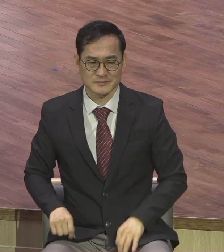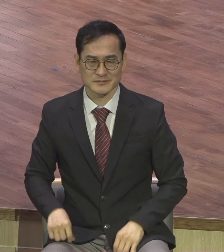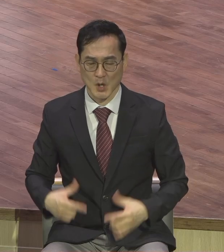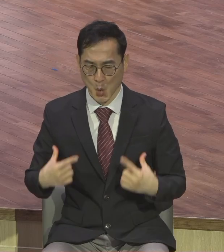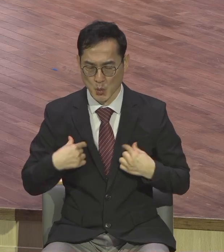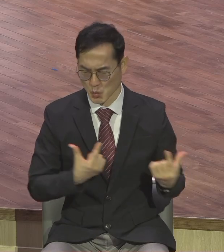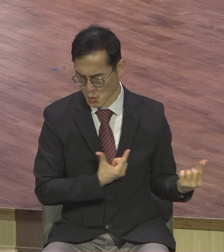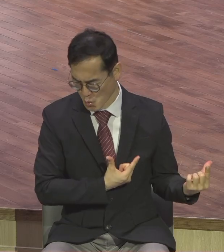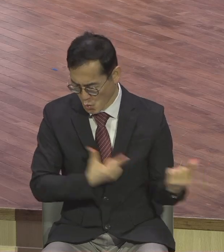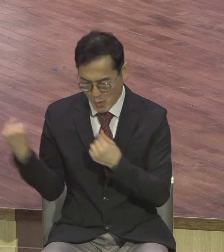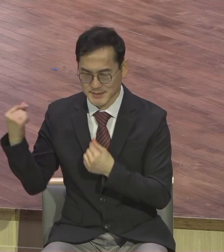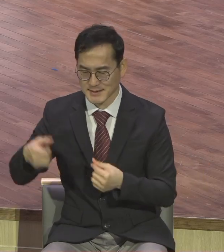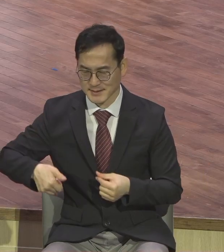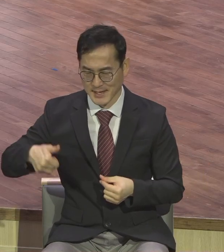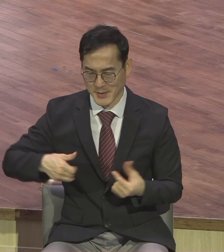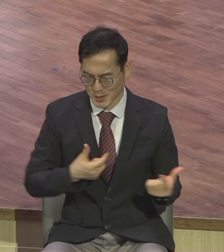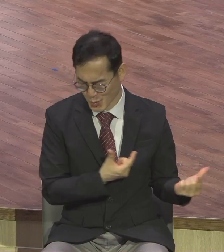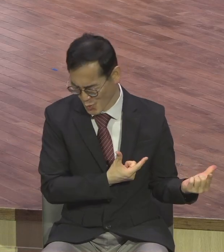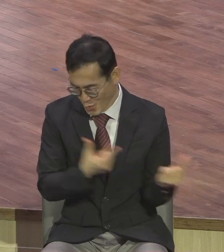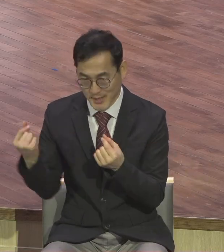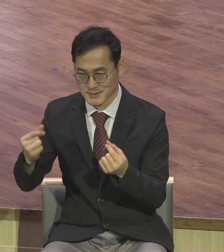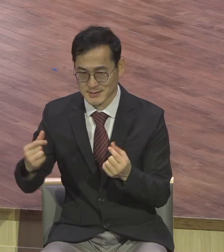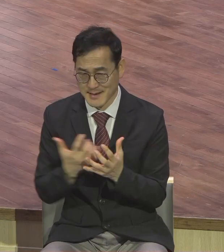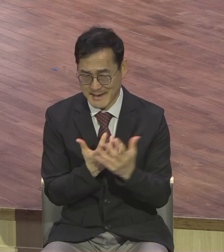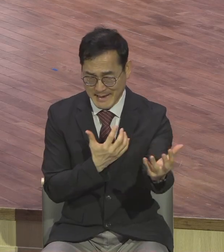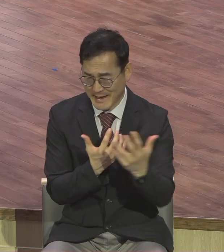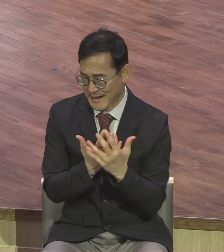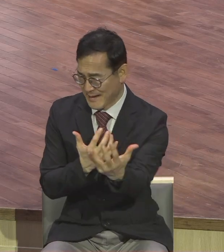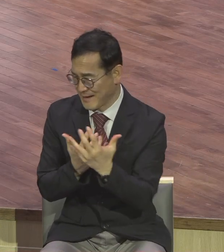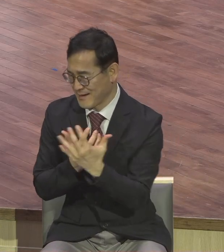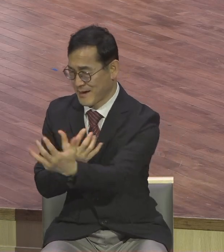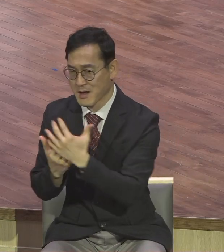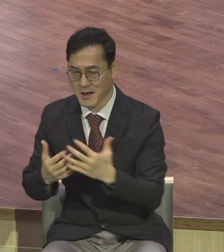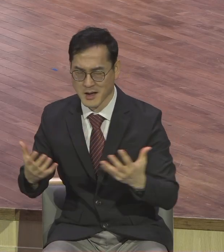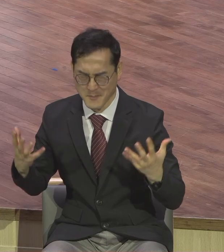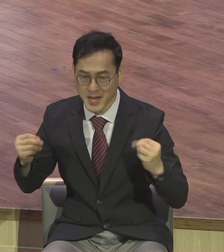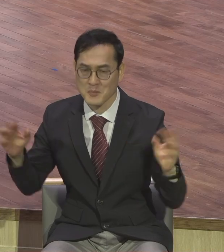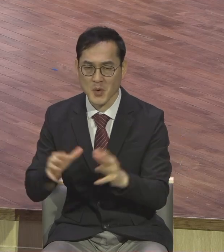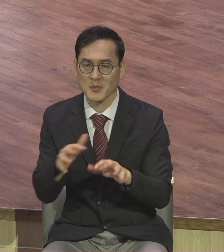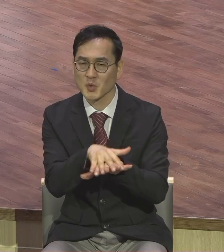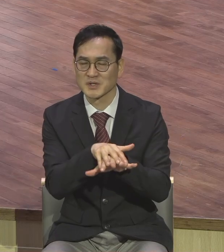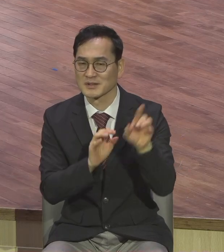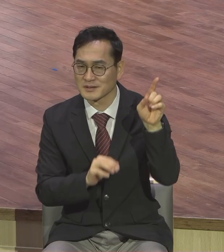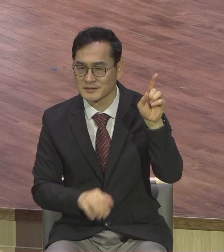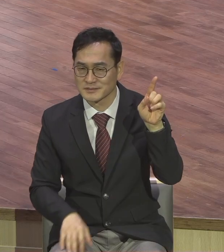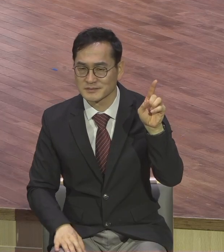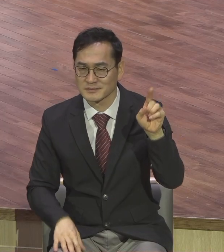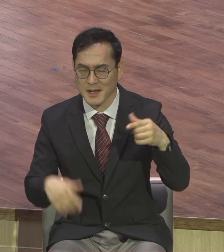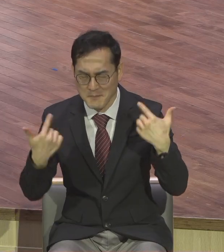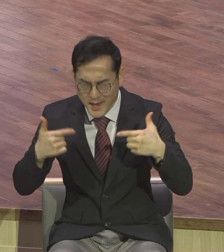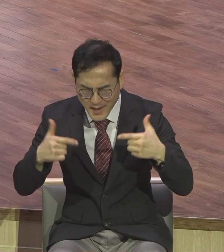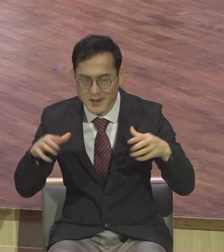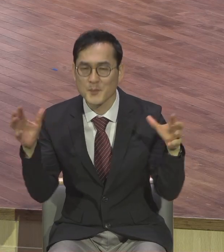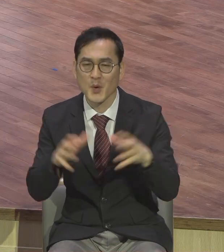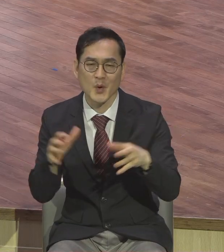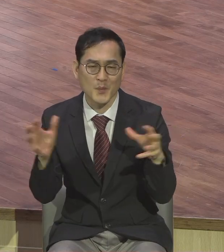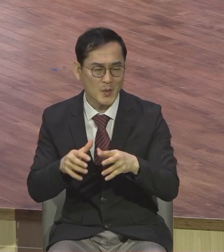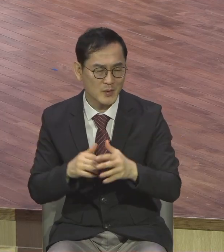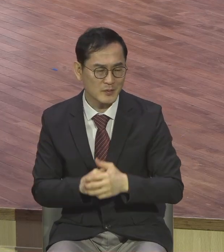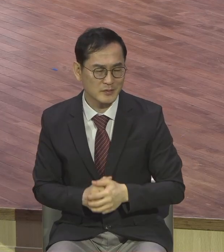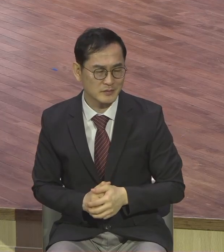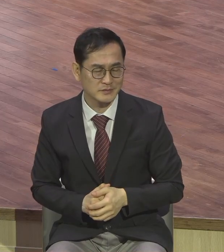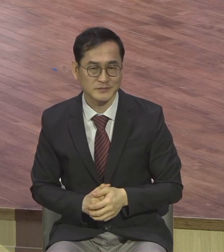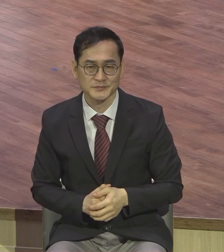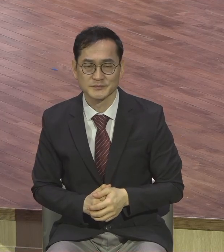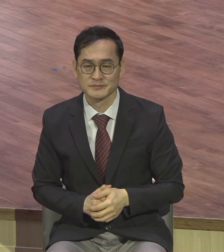들고요, 그 모임은 수만 명이 모여요. 조직으로는 매일 모이고, 그 전체 대회가요.